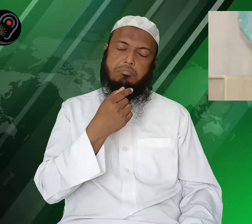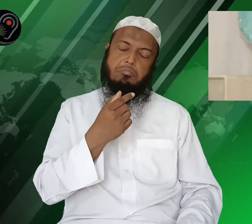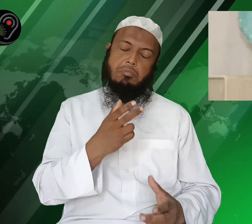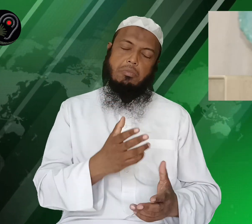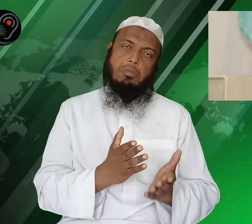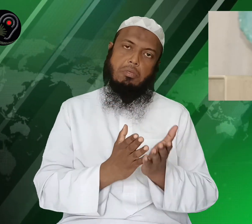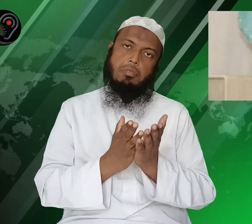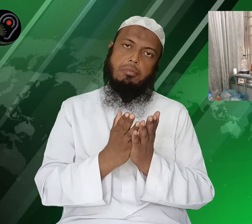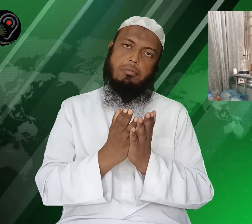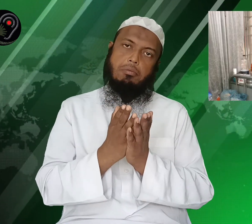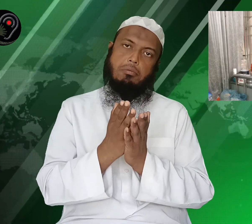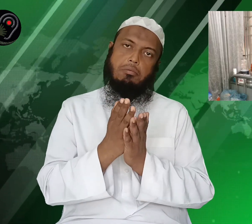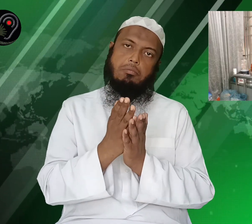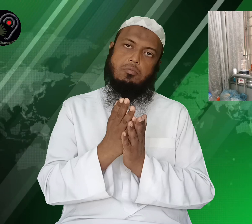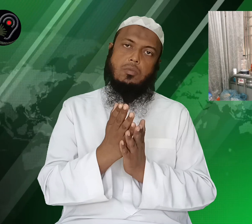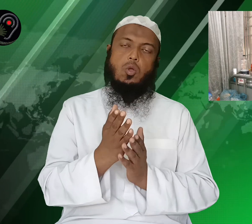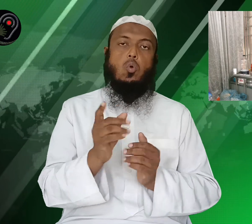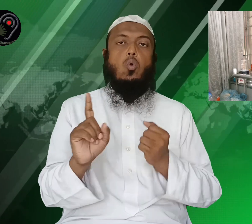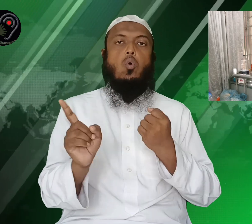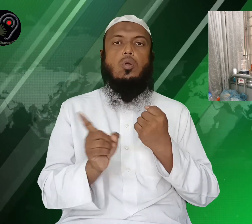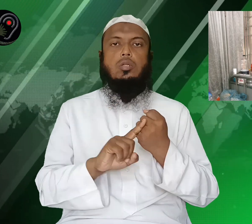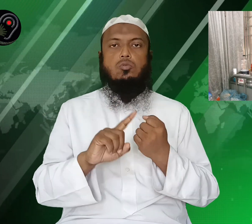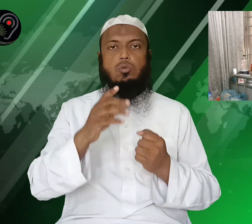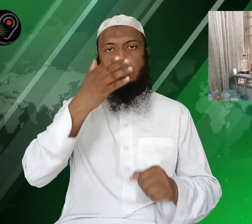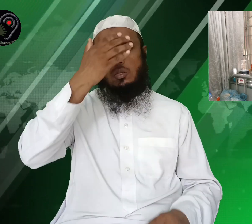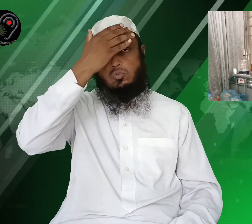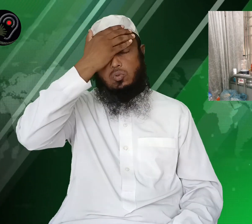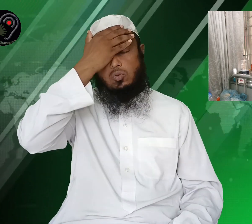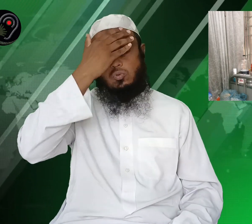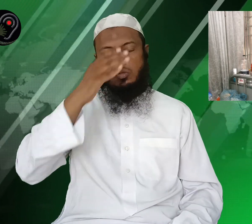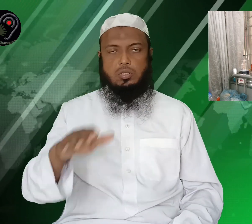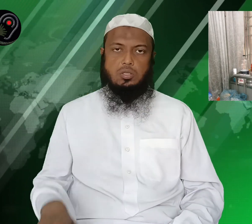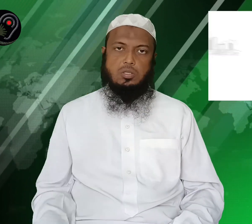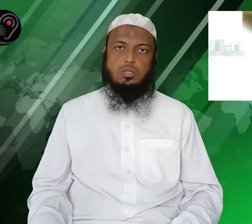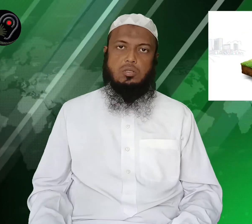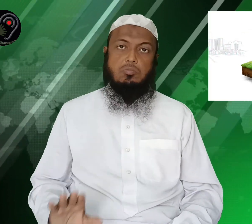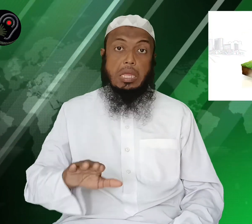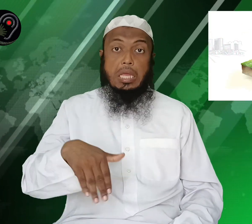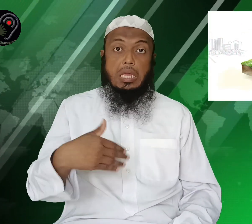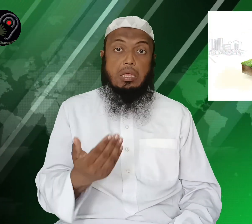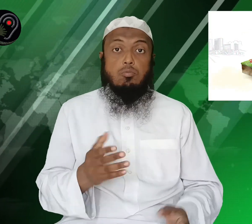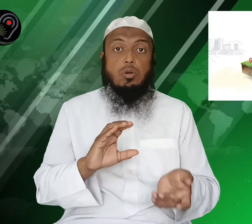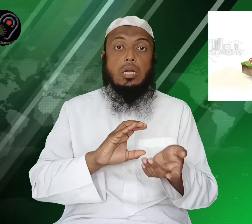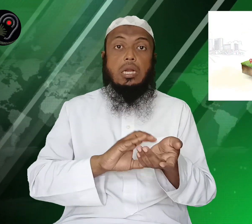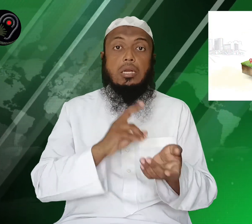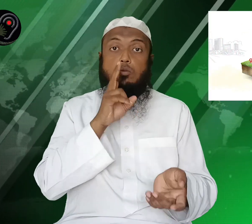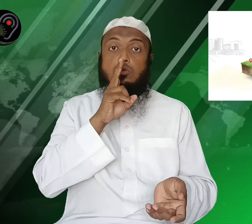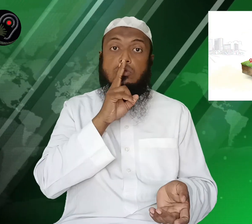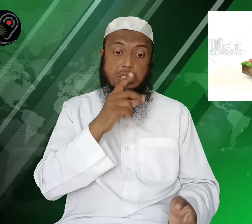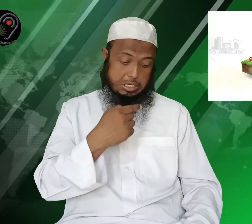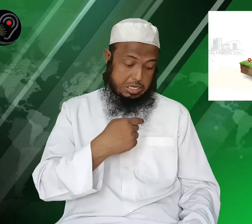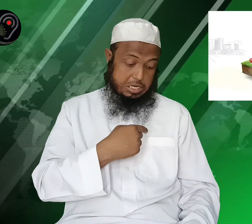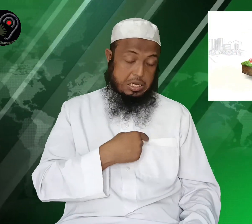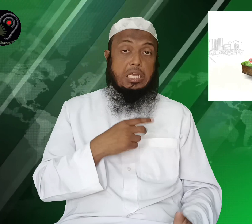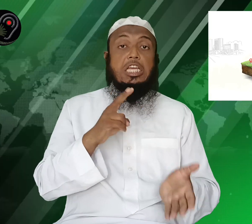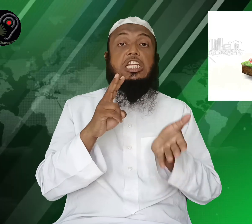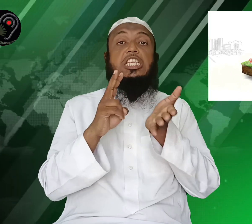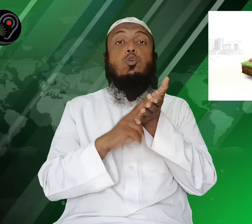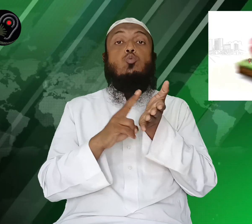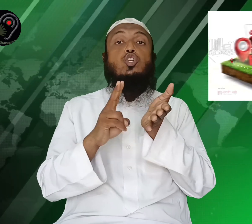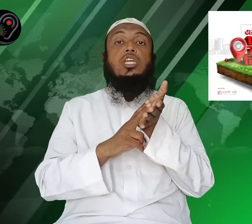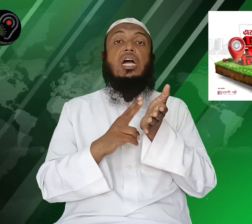হঠাৎ জ্বর আসছিল, জ্বর আসার পরে ডাক্তার দেখাইছে শিশু হাসপাতালে, সেইখান থেকে বলছে নিউমোনিয়া। 1, 2, 3 ঢাকায় জমি জিতে